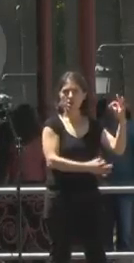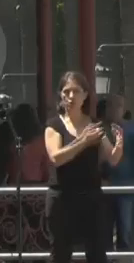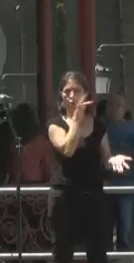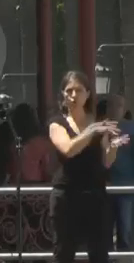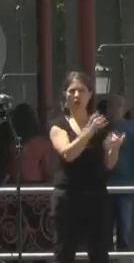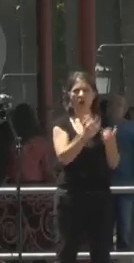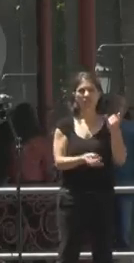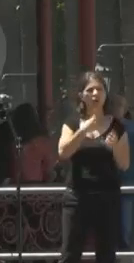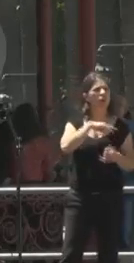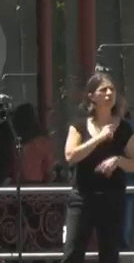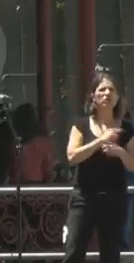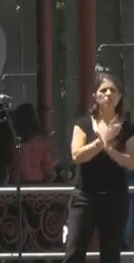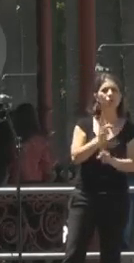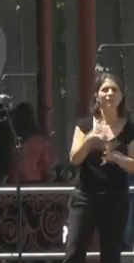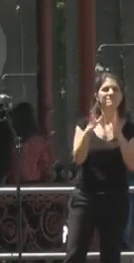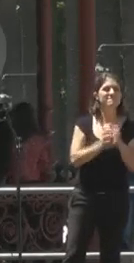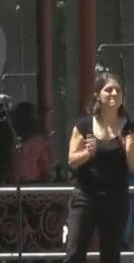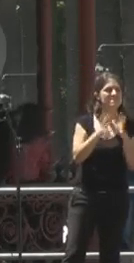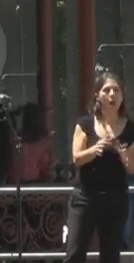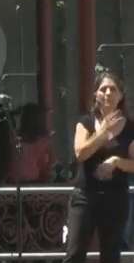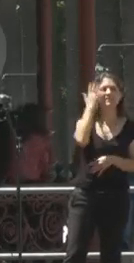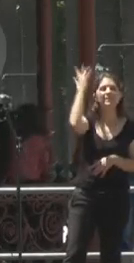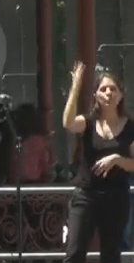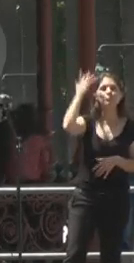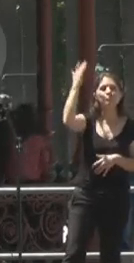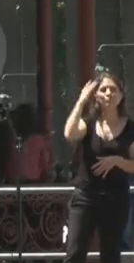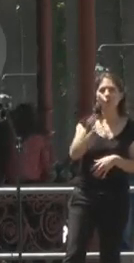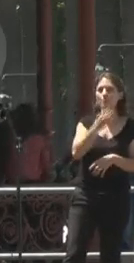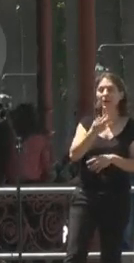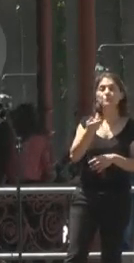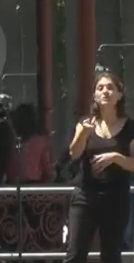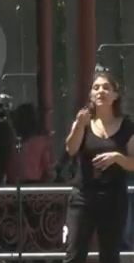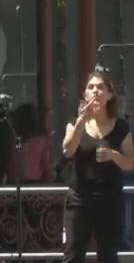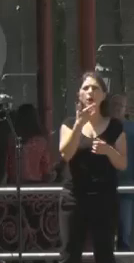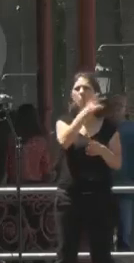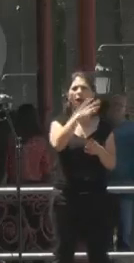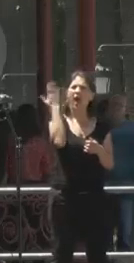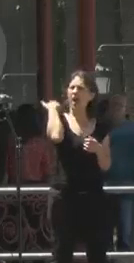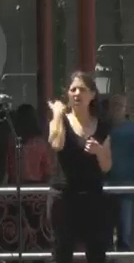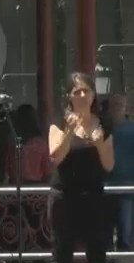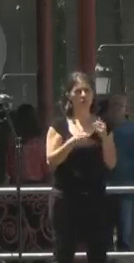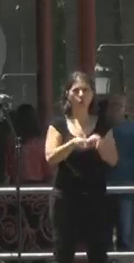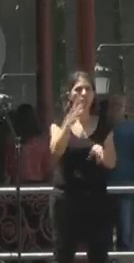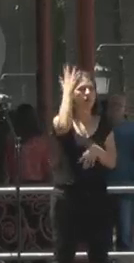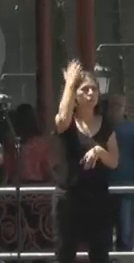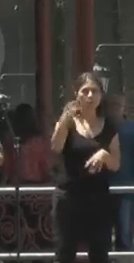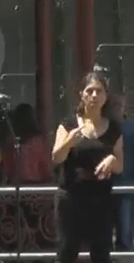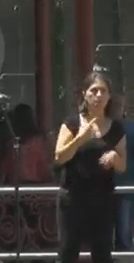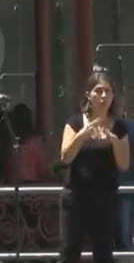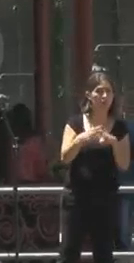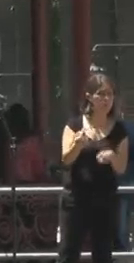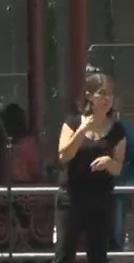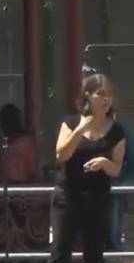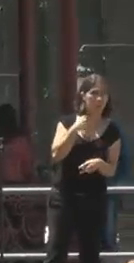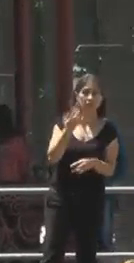es nerviosismo, lo que hay son ganas y lo que hay es ilusión. Y a aquellos y aquellas que perdieron hace mucho tiempo la ilusión por la política, que